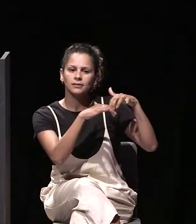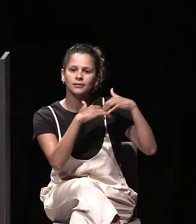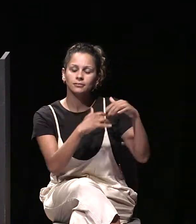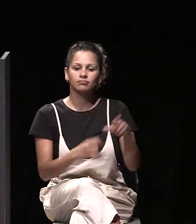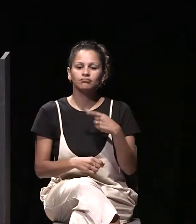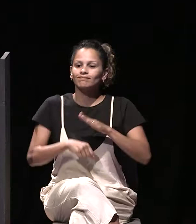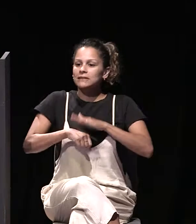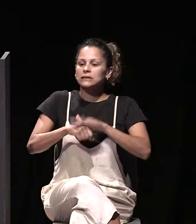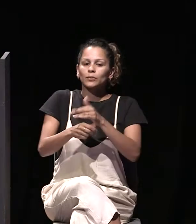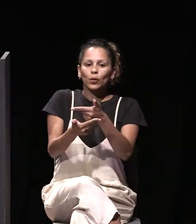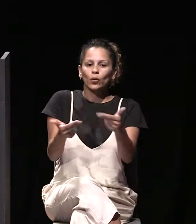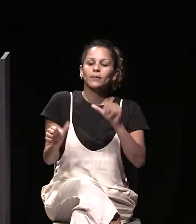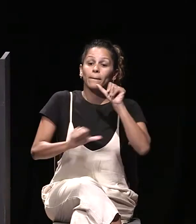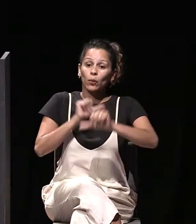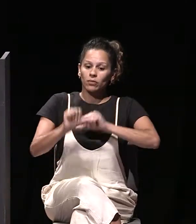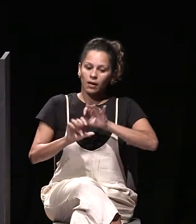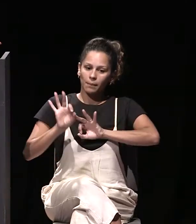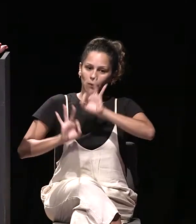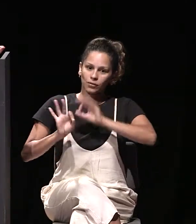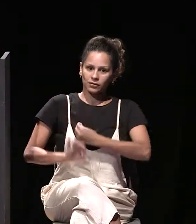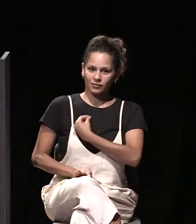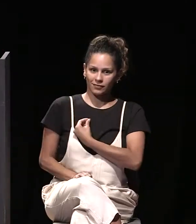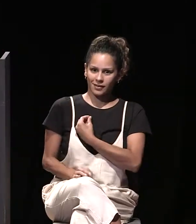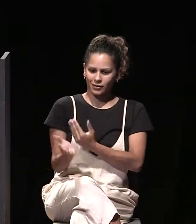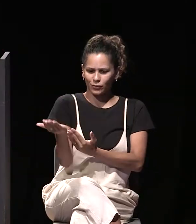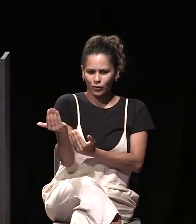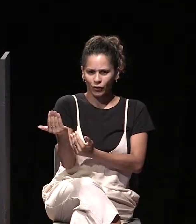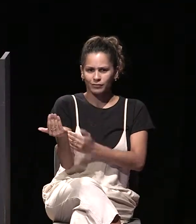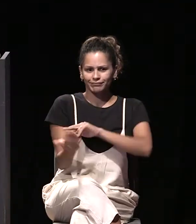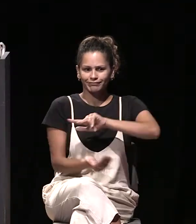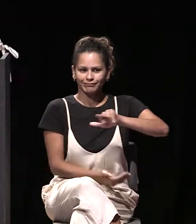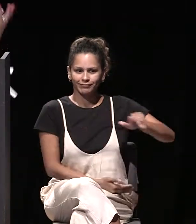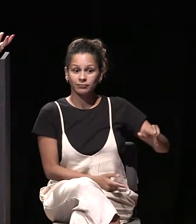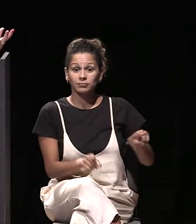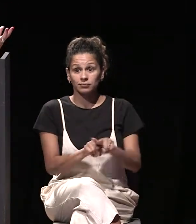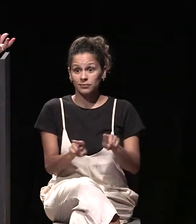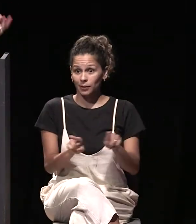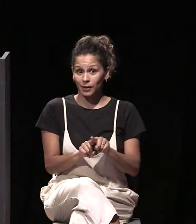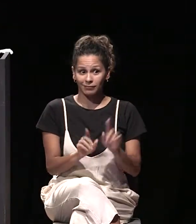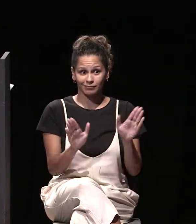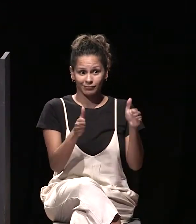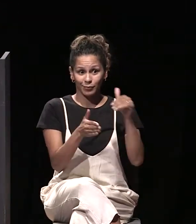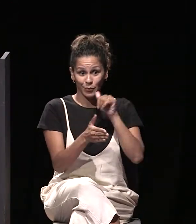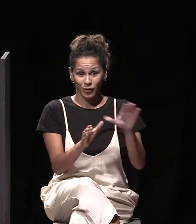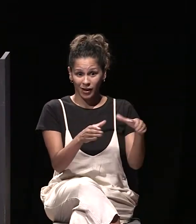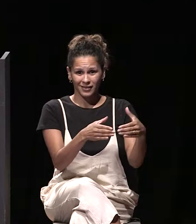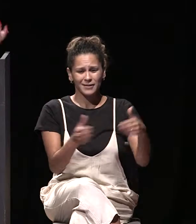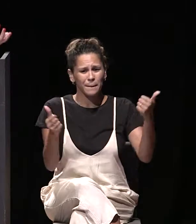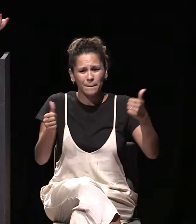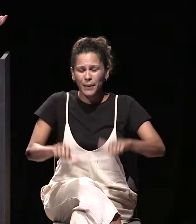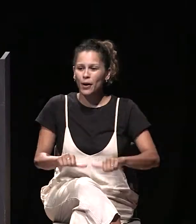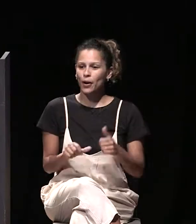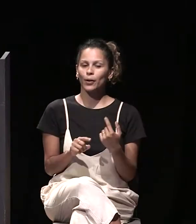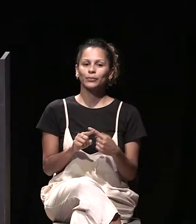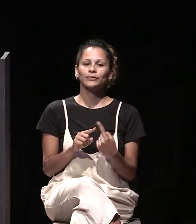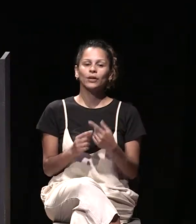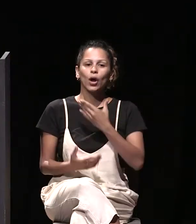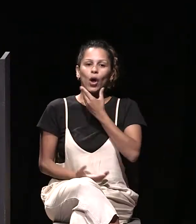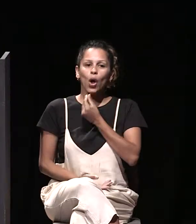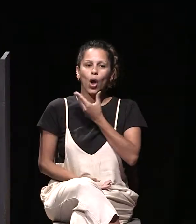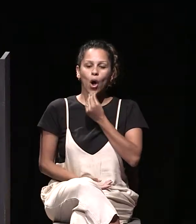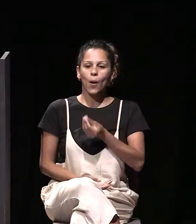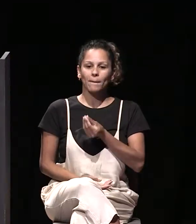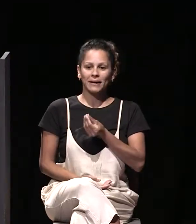vida dessas e desses jovens. E hoje também falaram, a situação das mulheres é pior porque os homens assumem ou não assumem